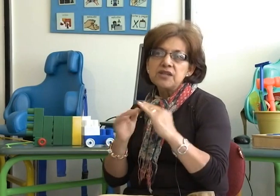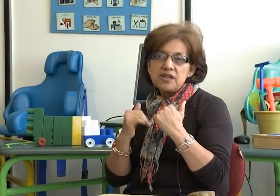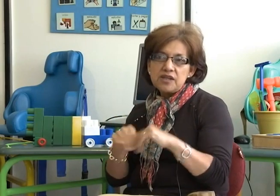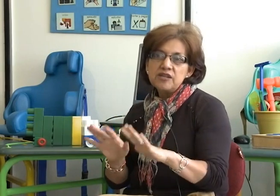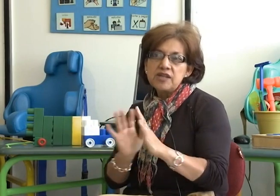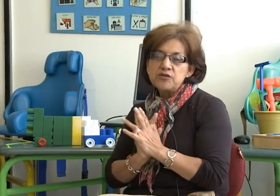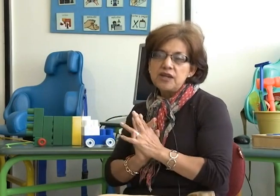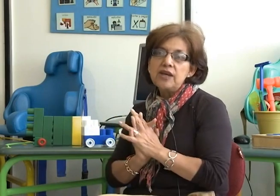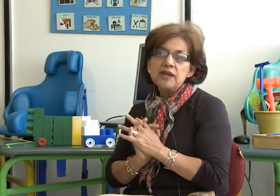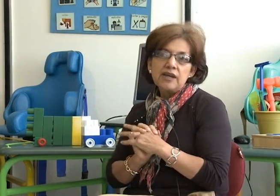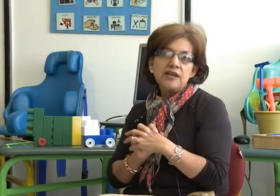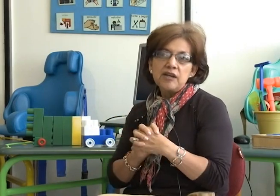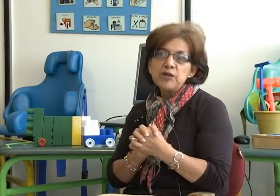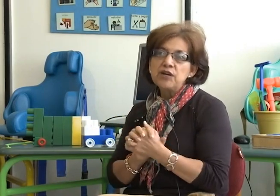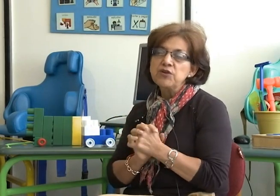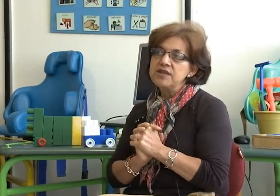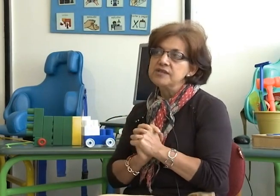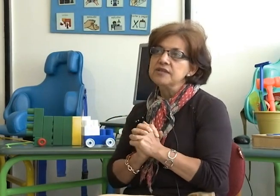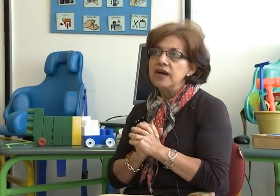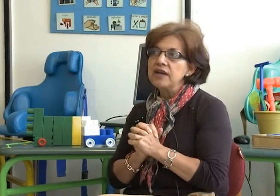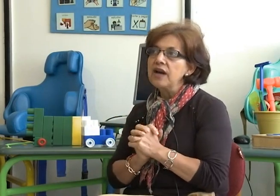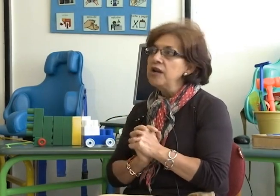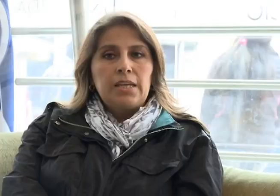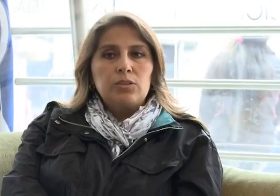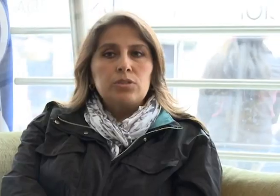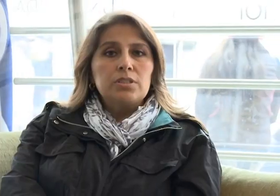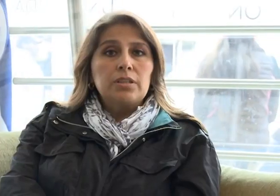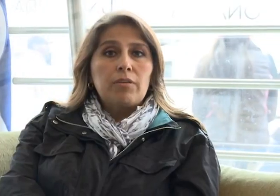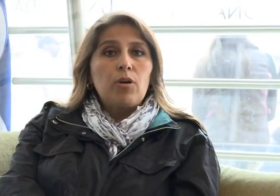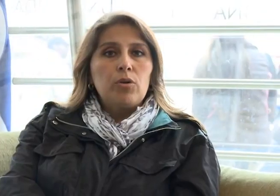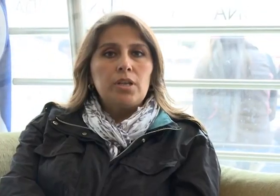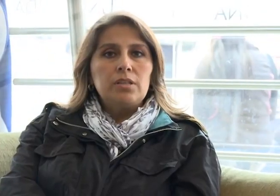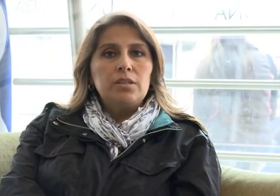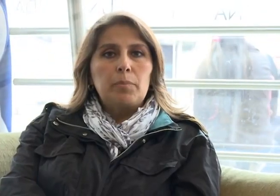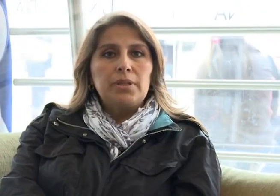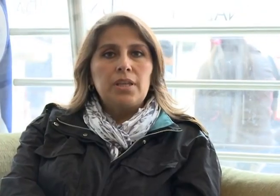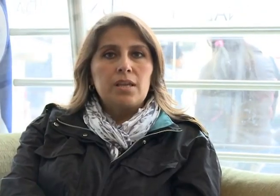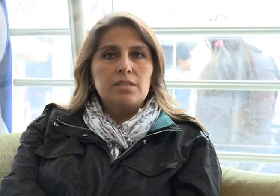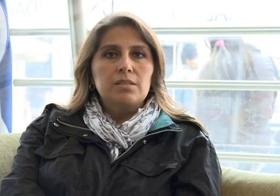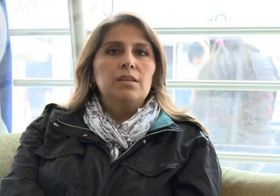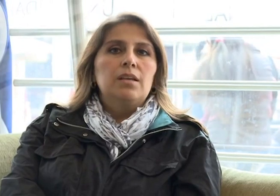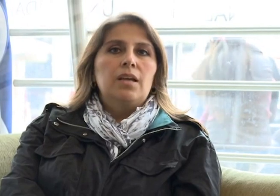tiene la dinámica universitaria. Entonces el trabajo del intérprete es